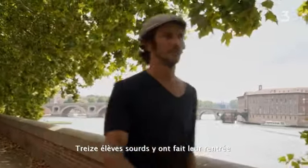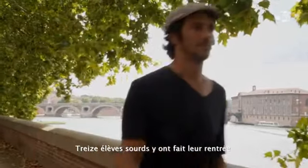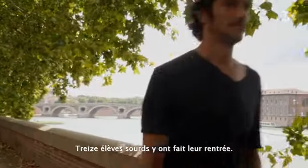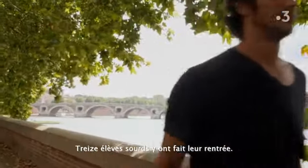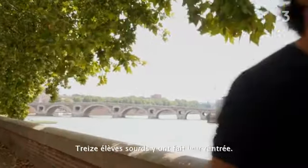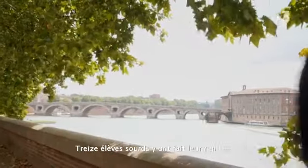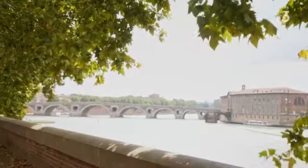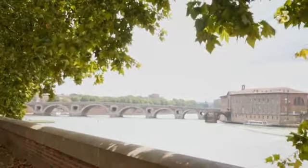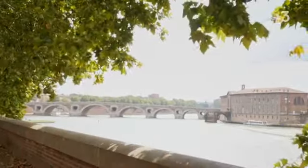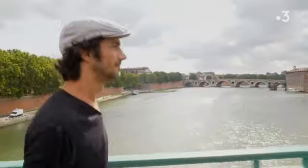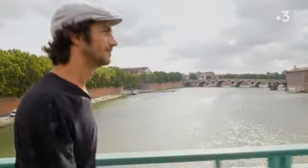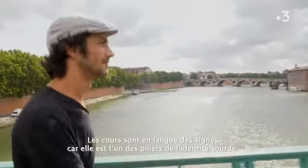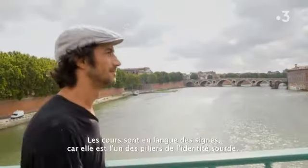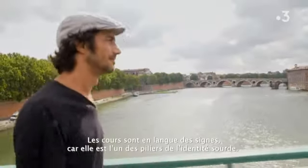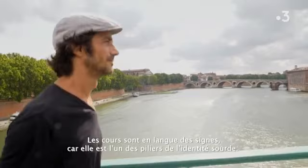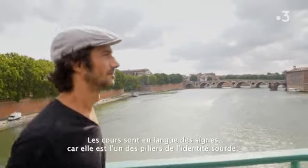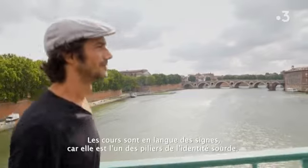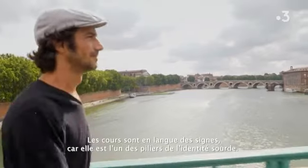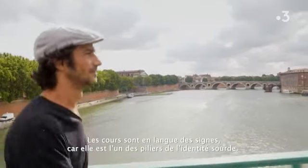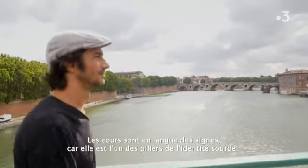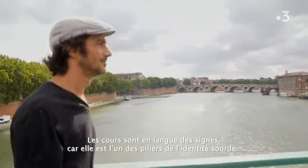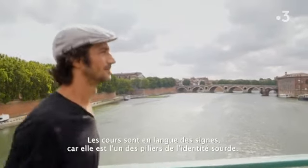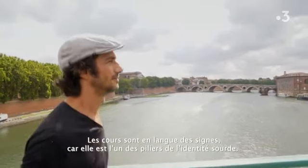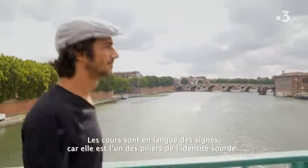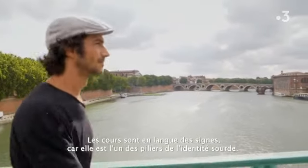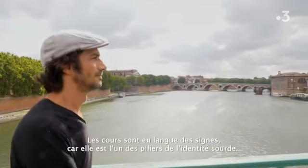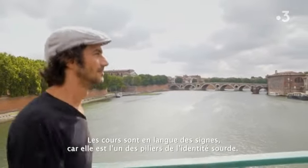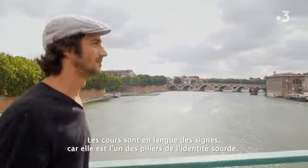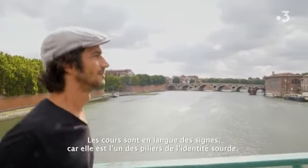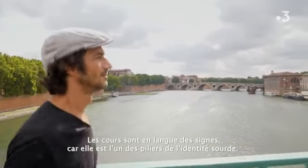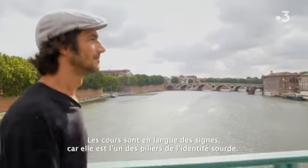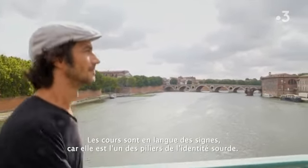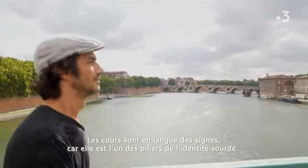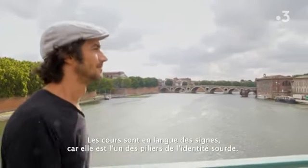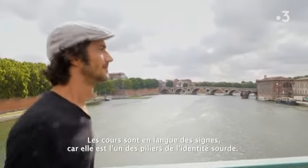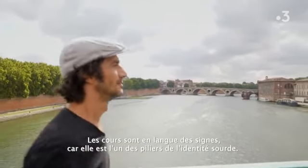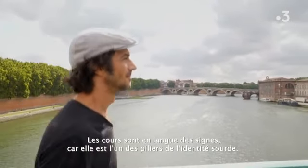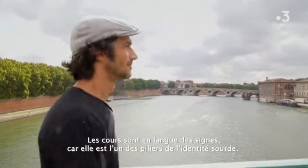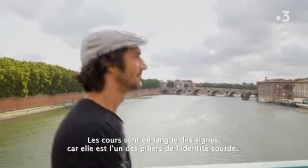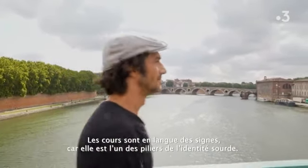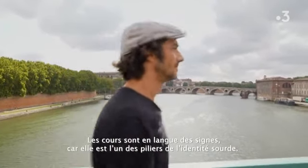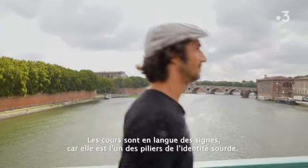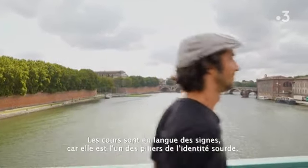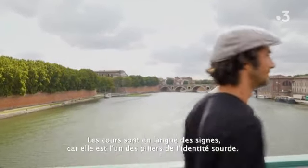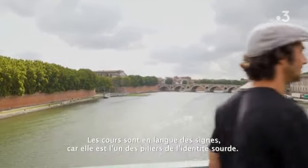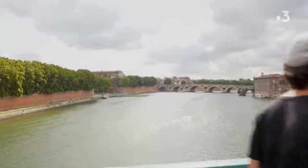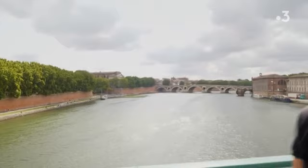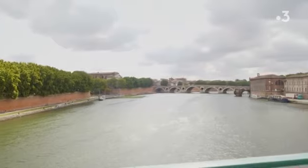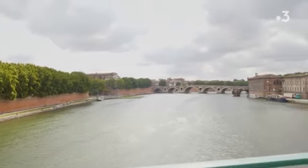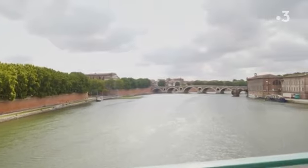leur entrée. Tous les cours sont donnés en langue des signes, car cette langue est l'un des piliers de l'identité sourde. Du